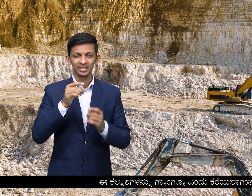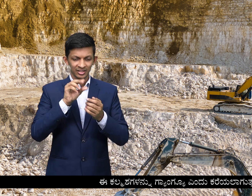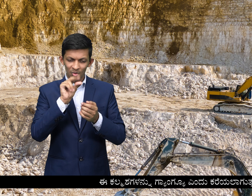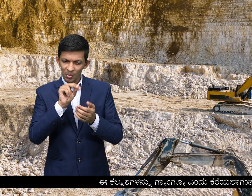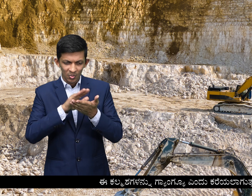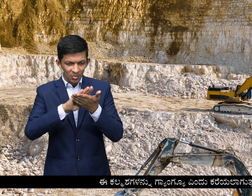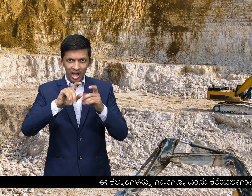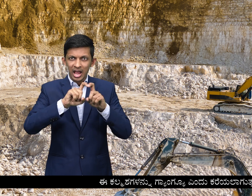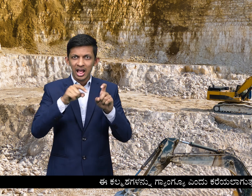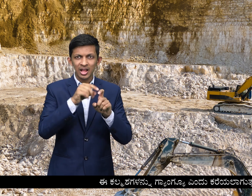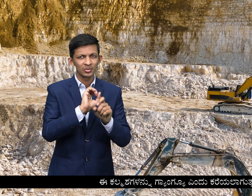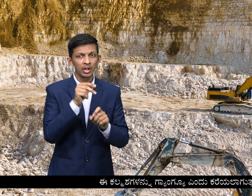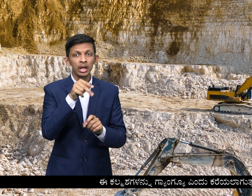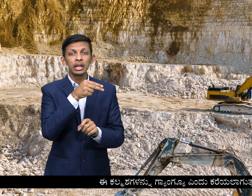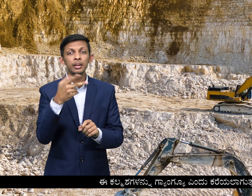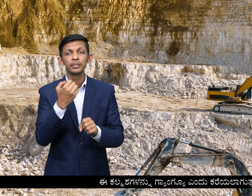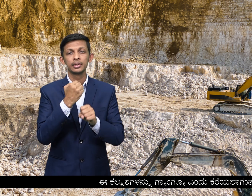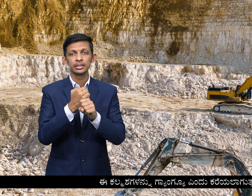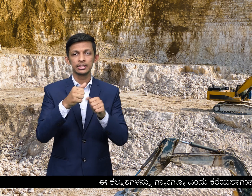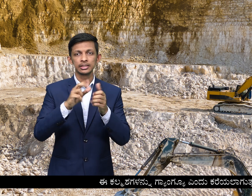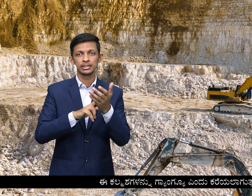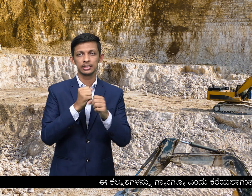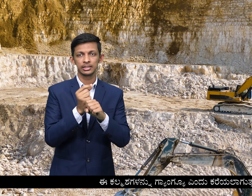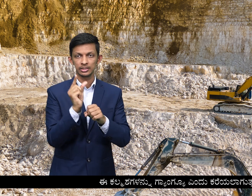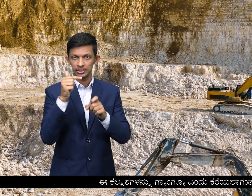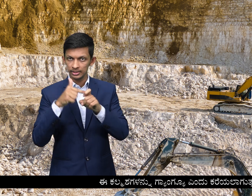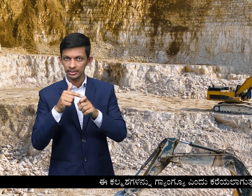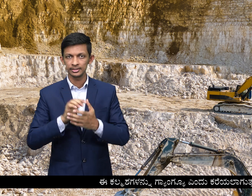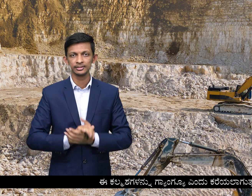ಈ ಕಲ್ಮಶಗಳನ್ನ ಗ್ಯಾಂಗ್ಯೂ ಎಂದು ಕರೆಯಲಾಗುತ್ತೆ.